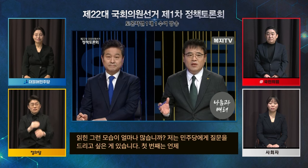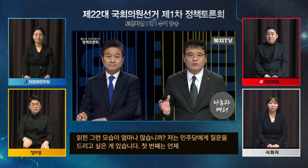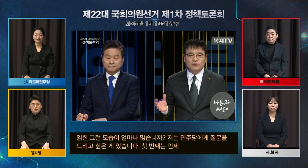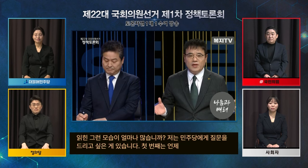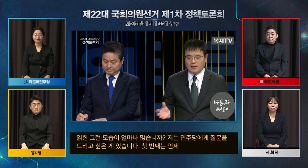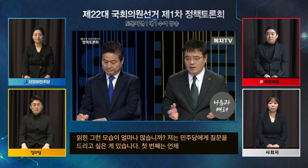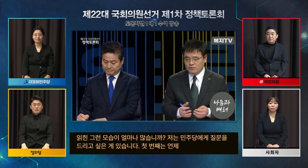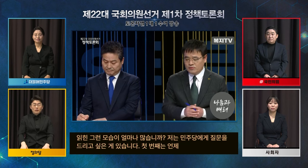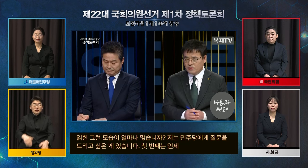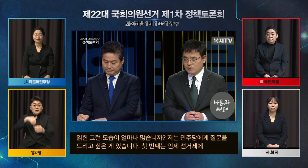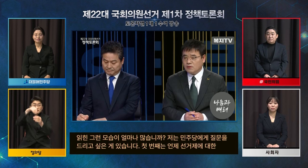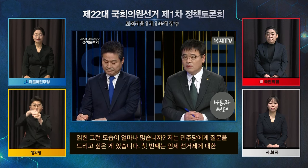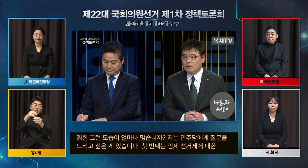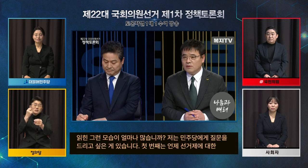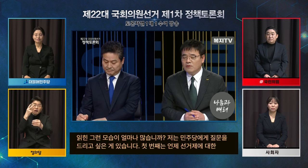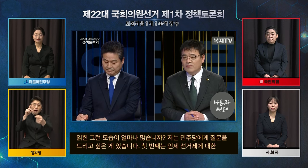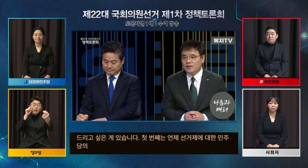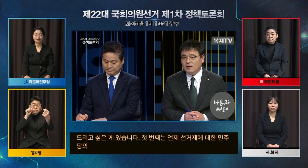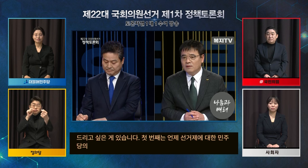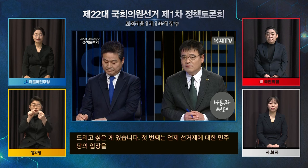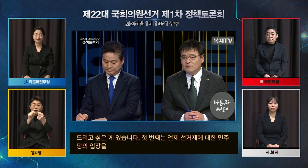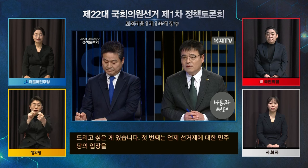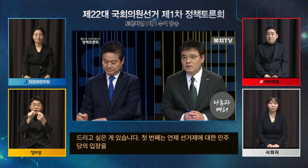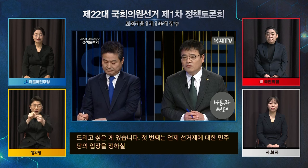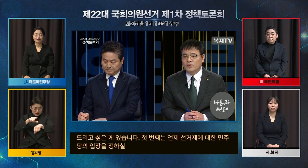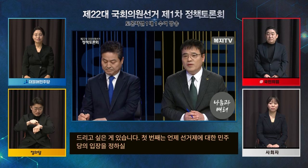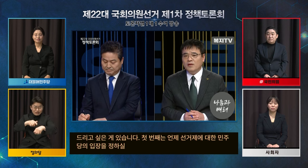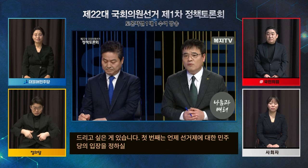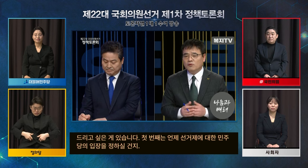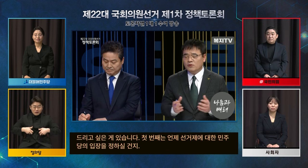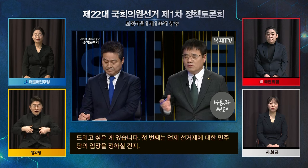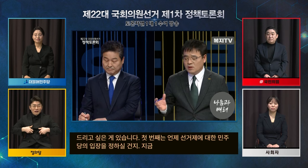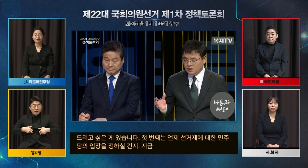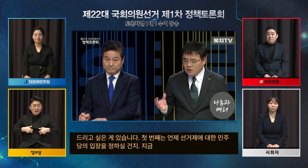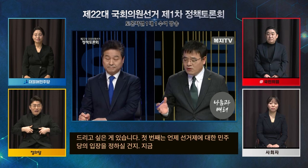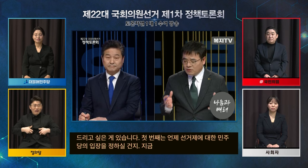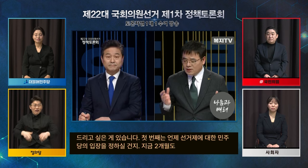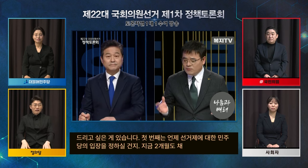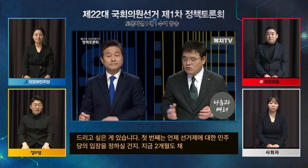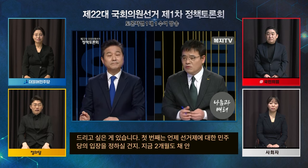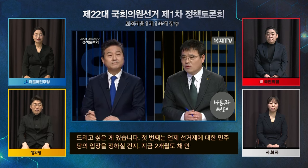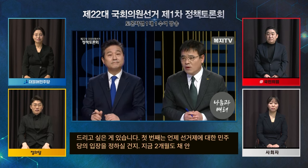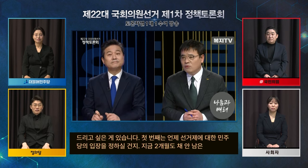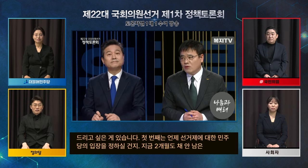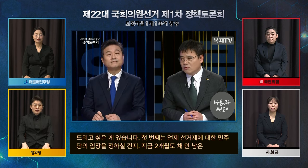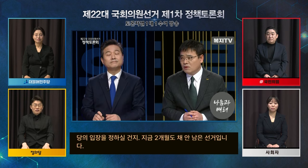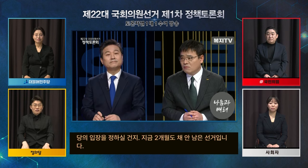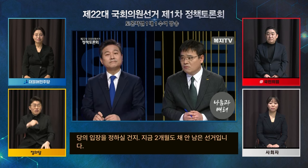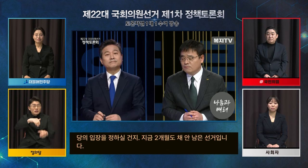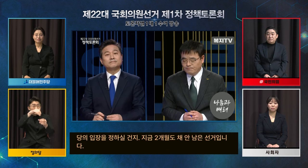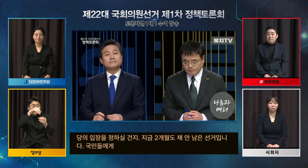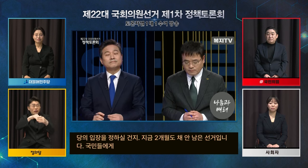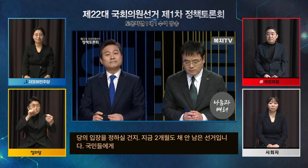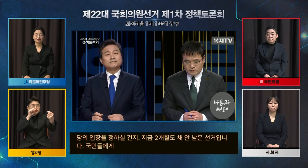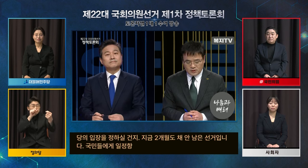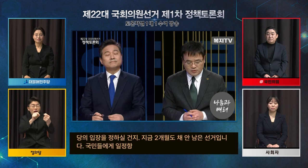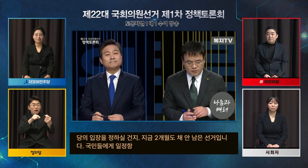2개월도 채 안 남은 선거입니다. 국민들에게 일정한 어떤 참전권이 왜곡되고 있다고